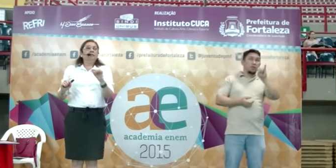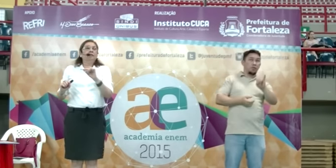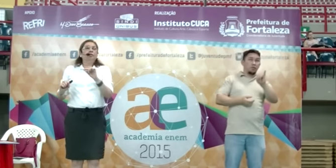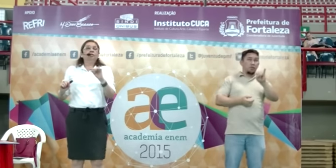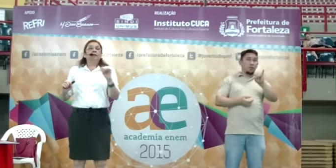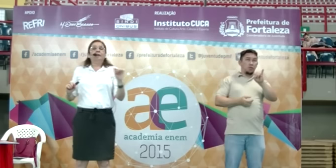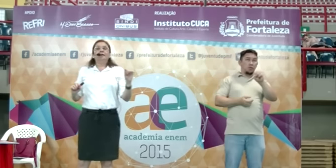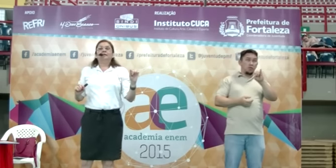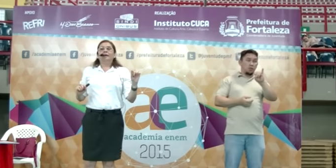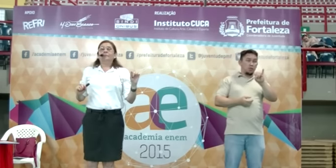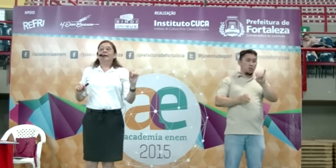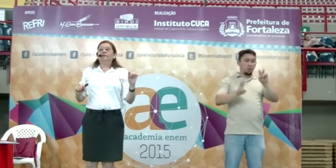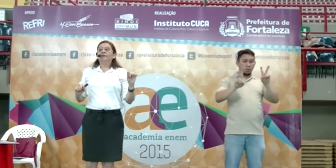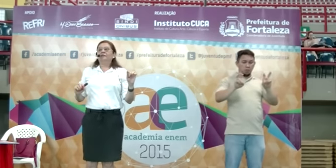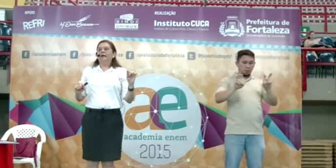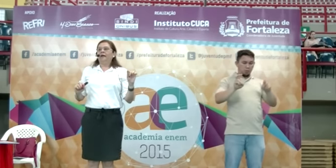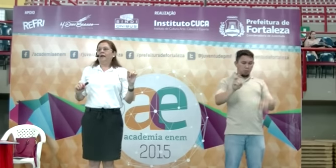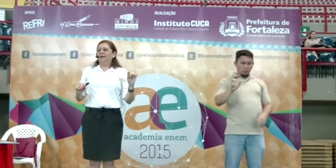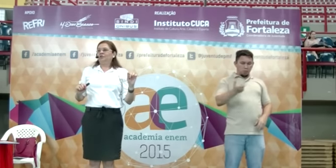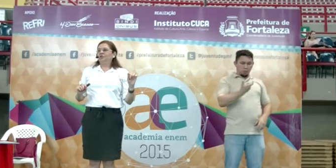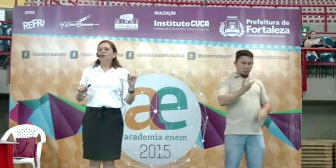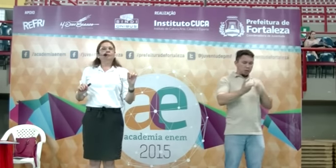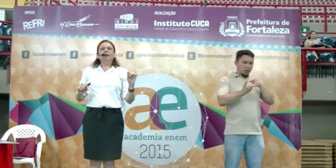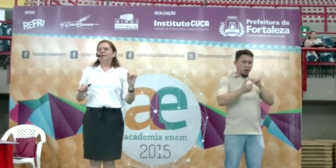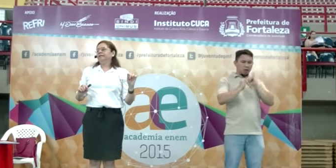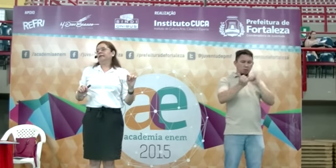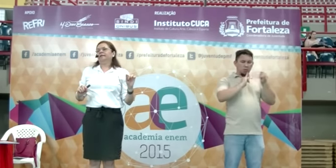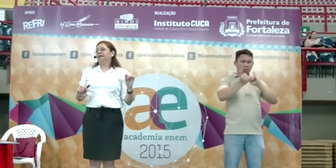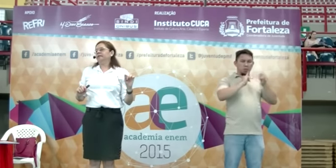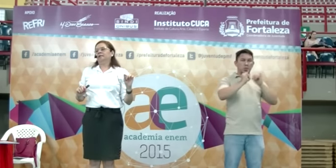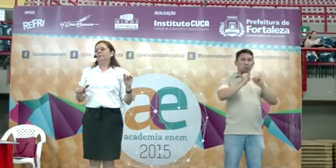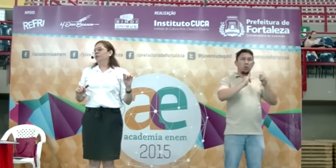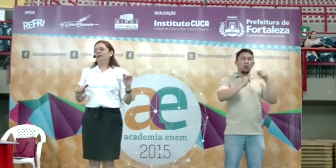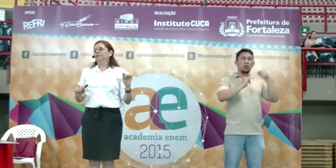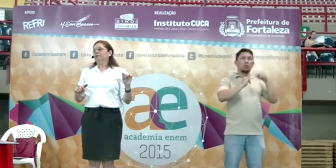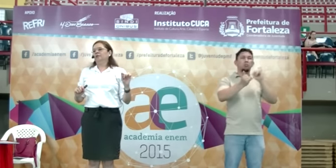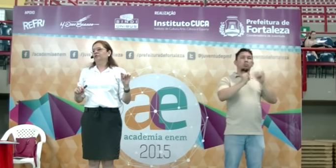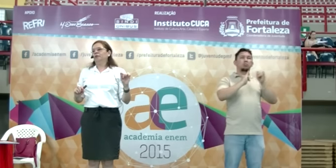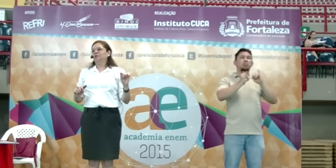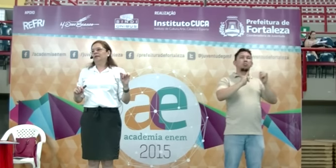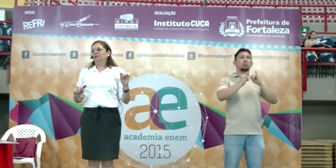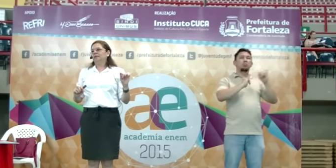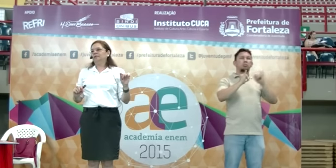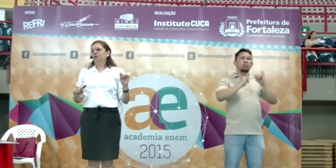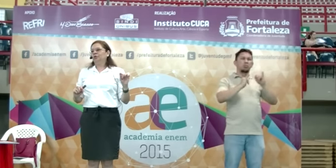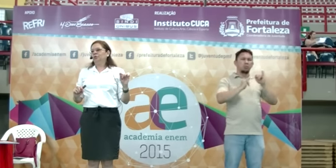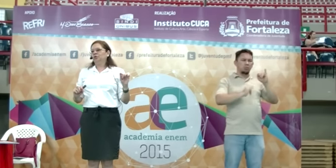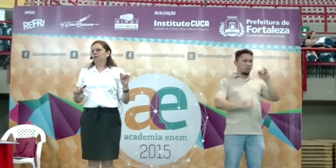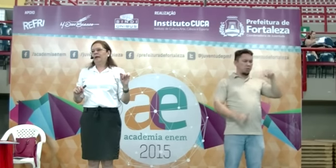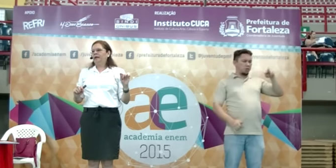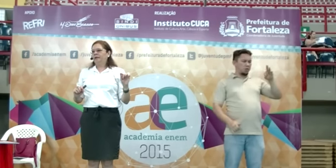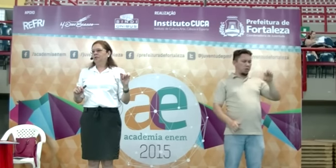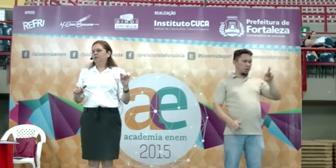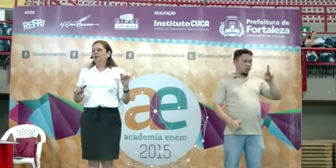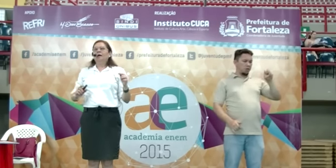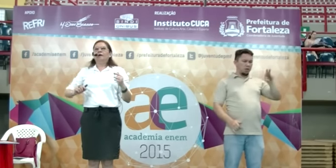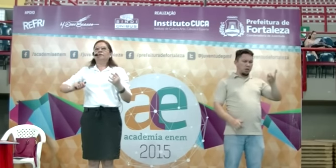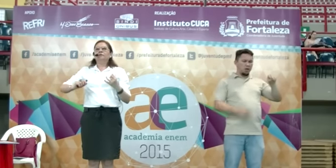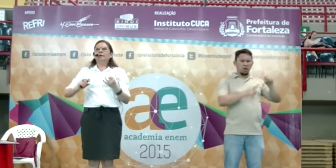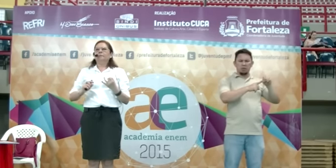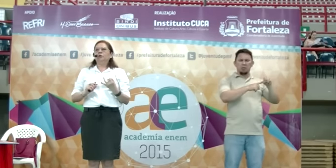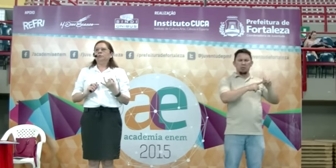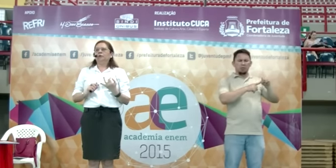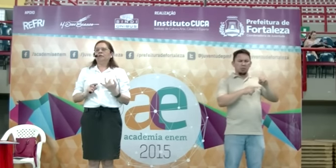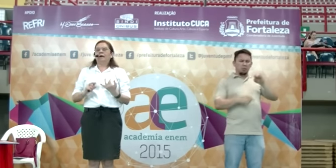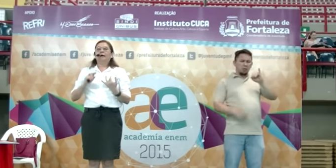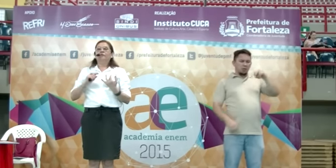alguma coisa que no tema tem a palavra internet, pode ter certeza que tem muito aluno que tem dificuldade de dar sinônimo de internet.